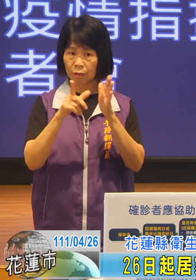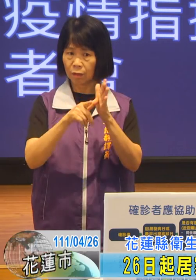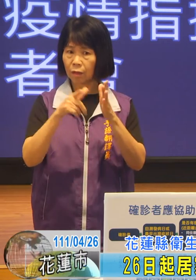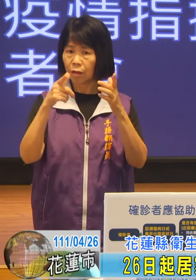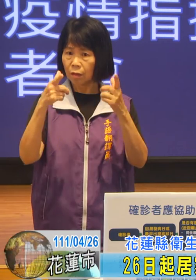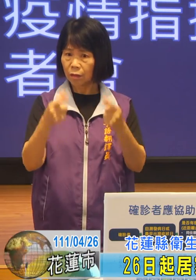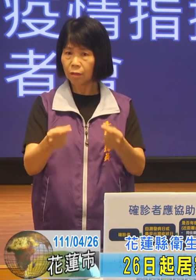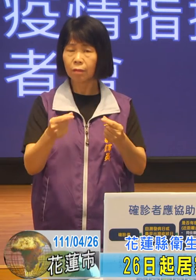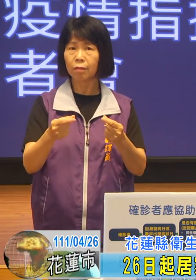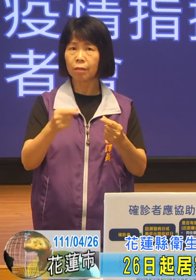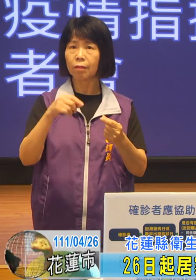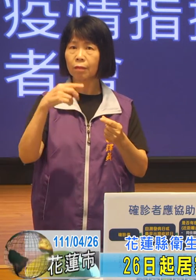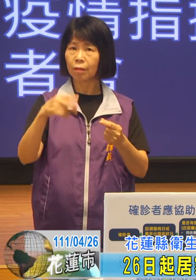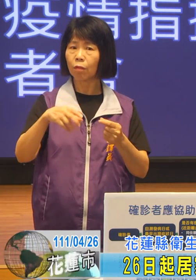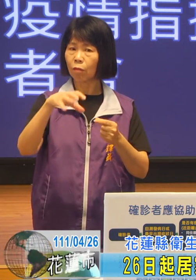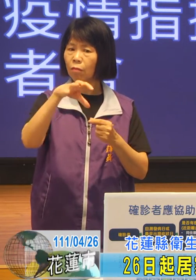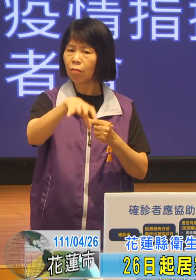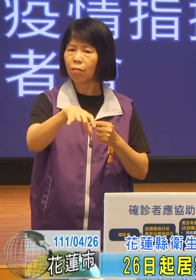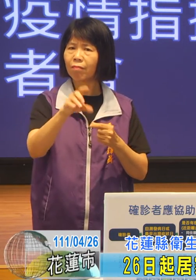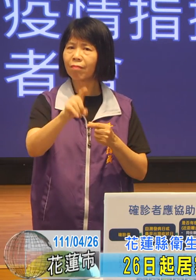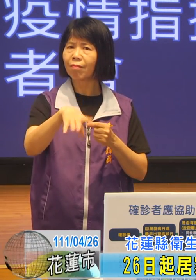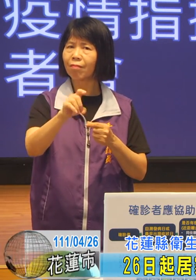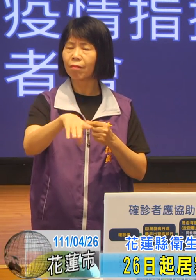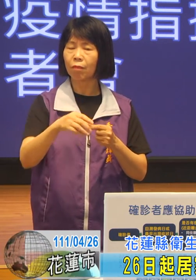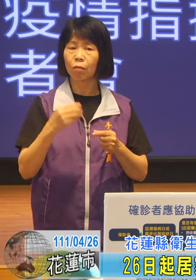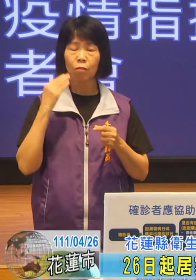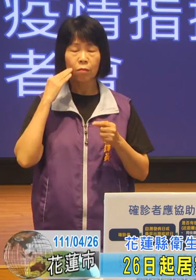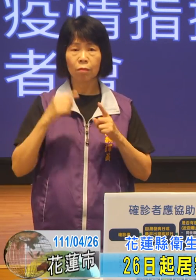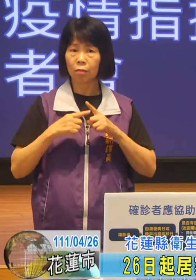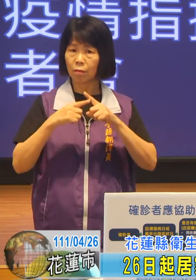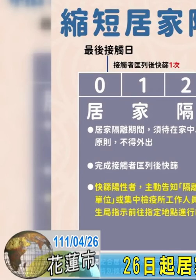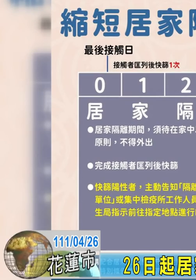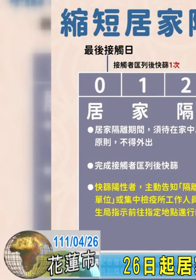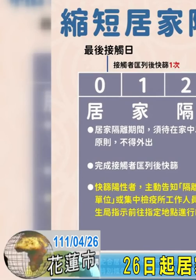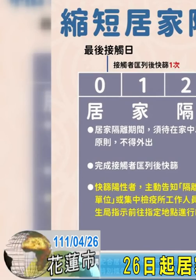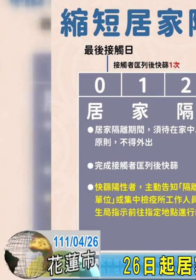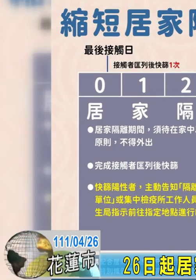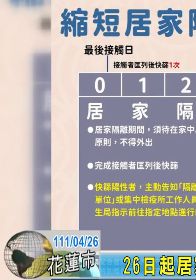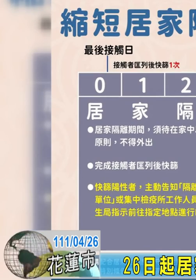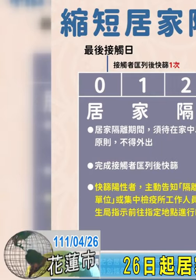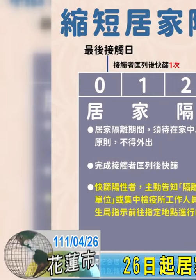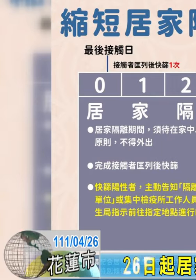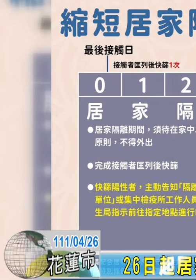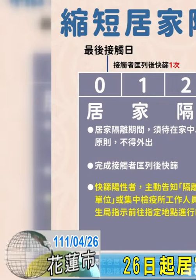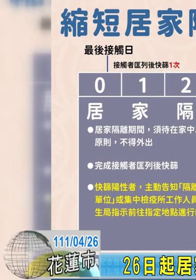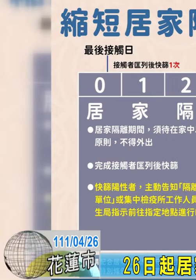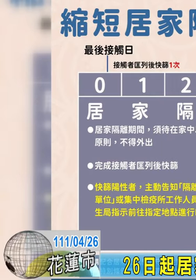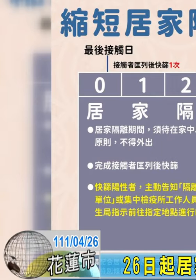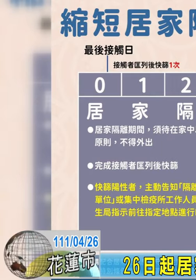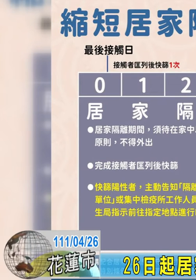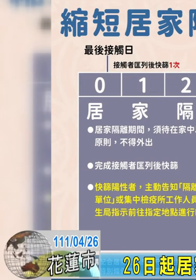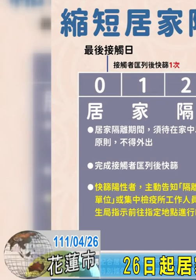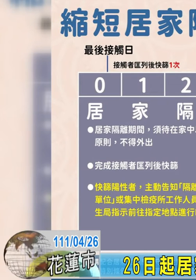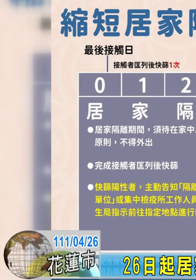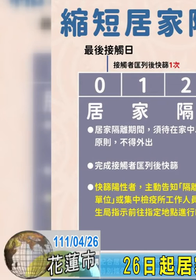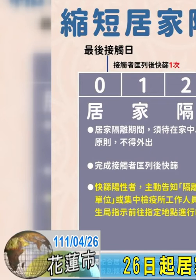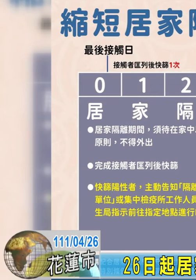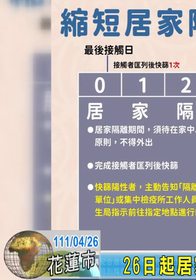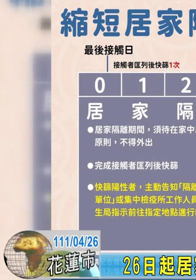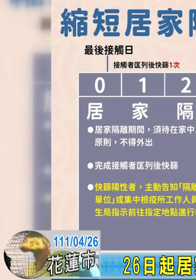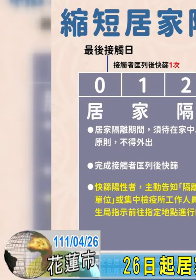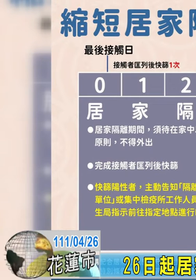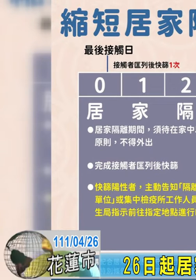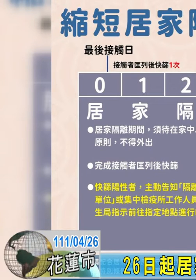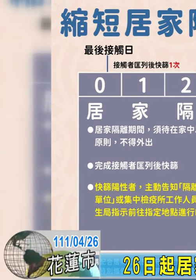某个区域，那有一些重叠足迹的，那去做快筛。当然呢，我想对于县府来讲，或是对于一